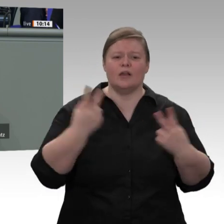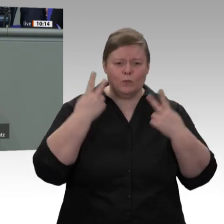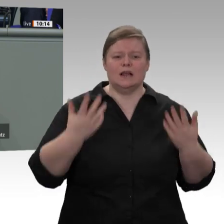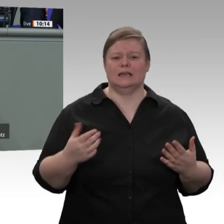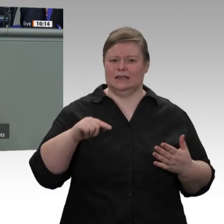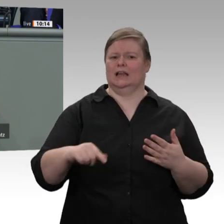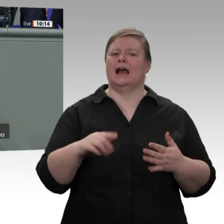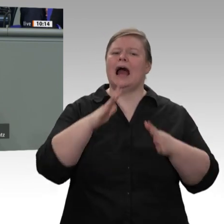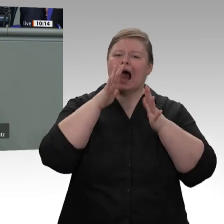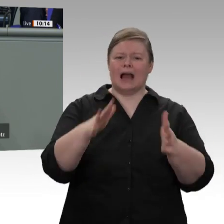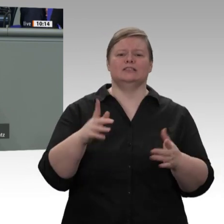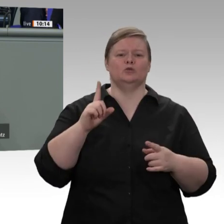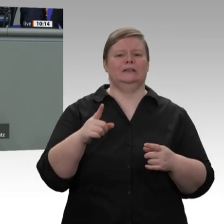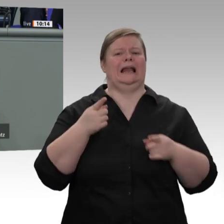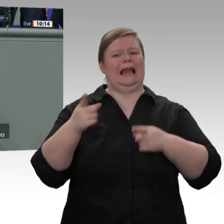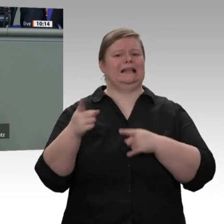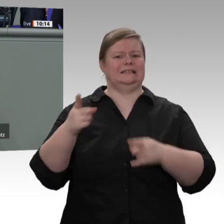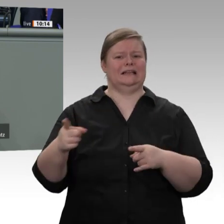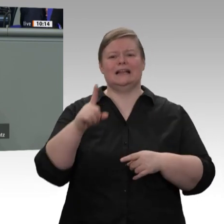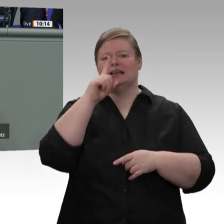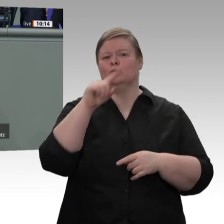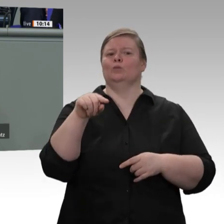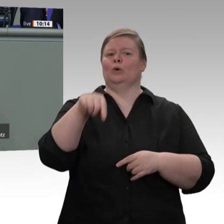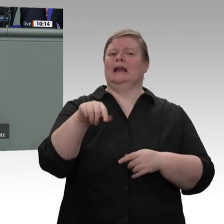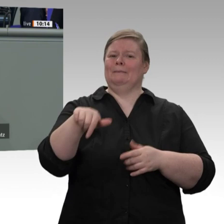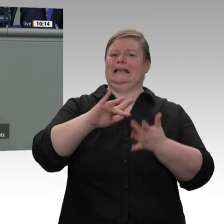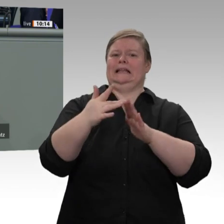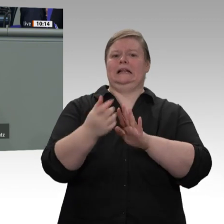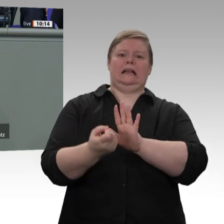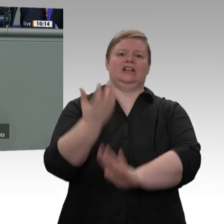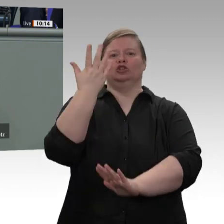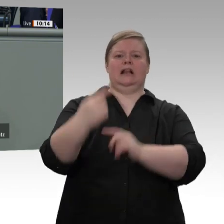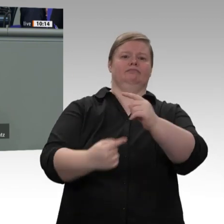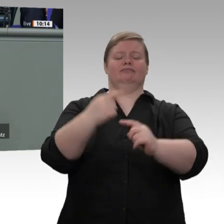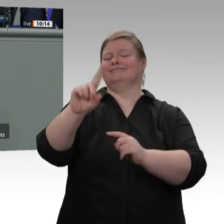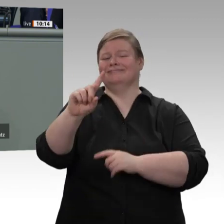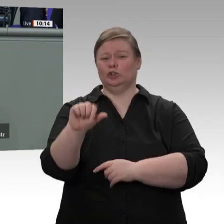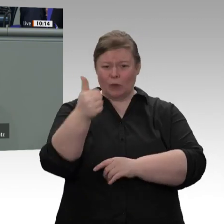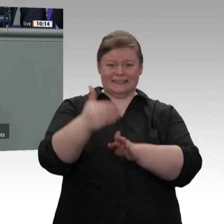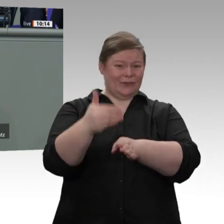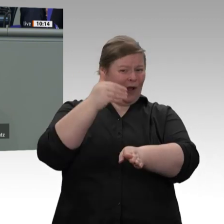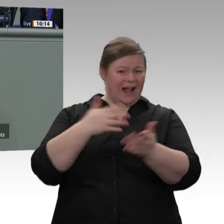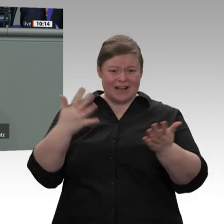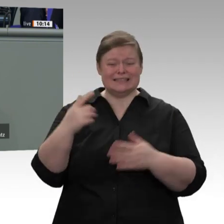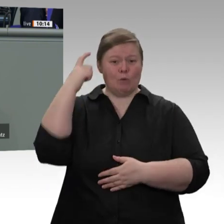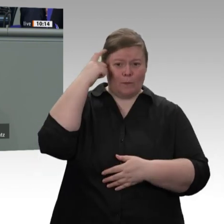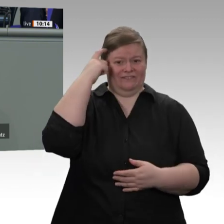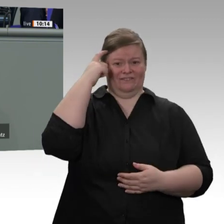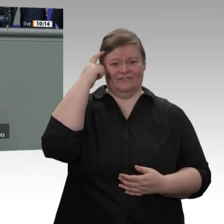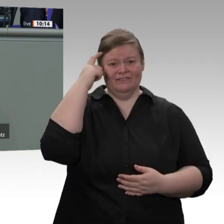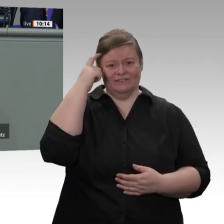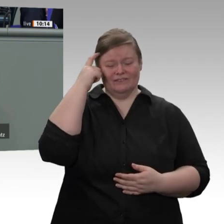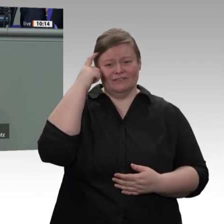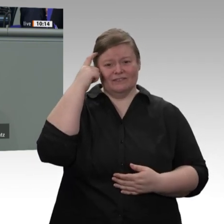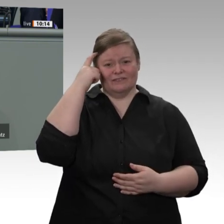Und die digitalen Plattformen werden zum Brandbeschleuniger. Und dort heizen die Rechtsextremisten die Stimmung an. Sie verbreiten Fake News,